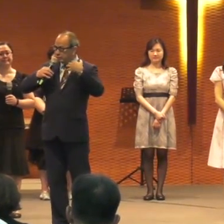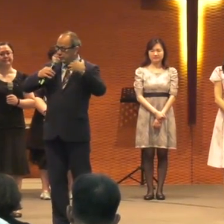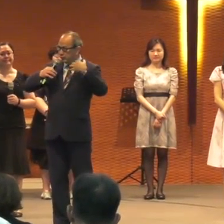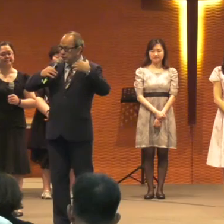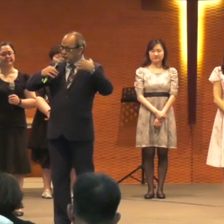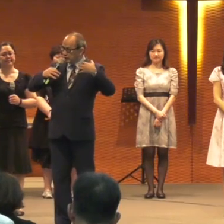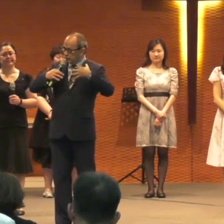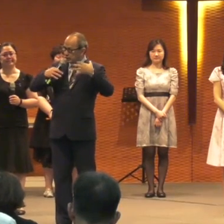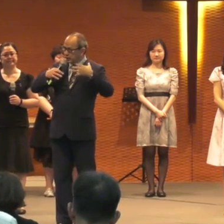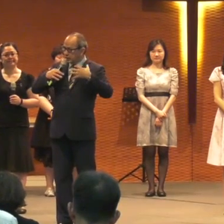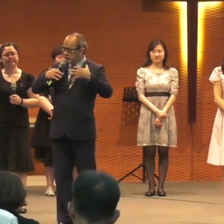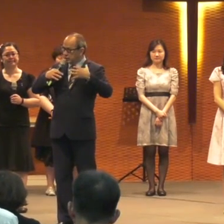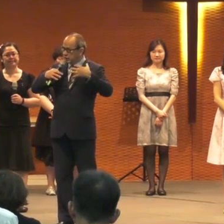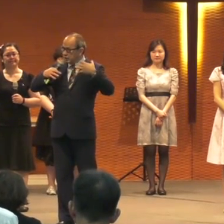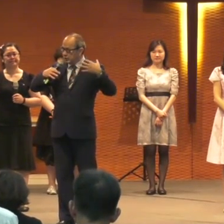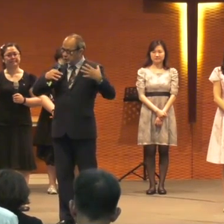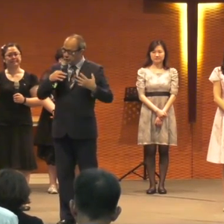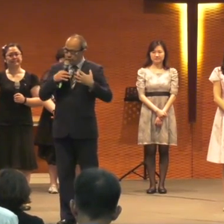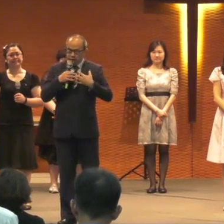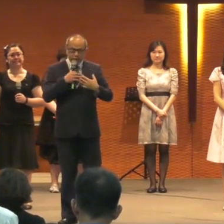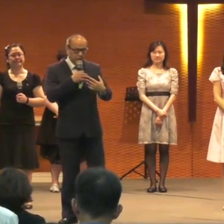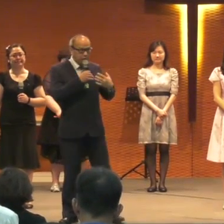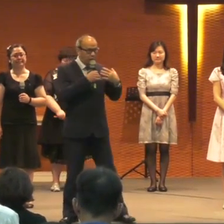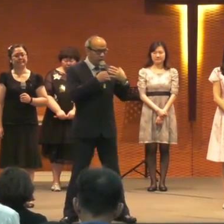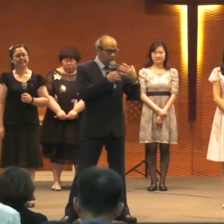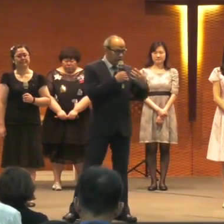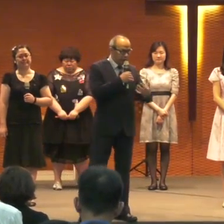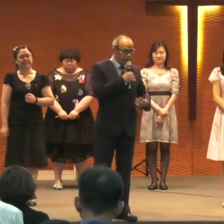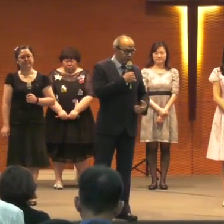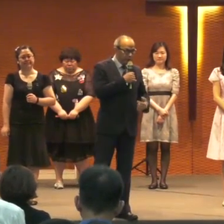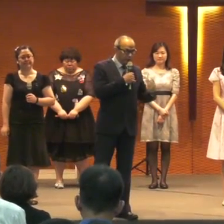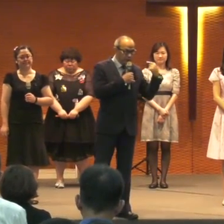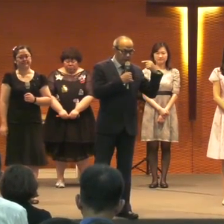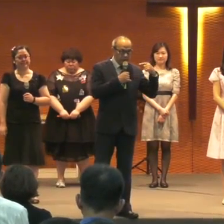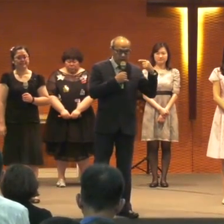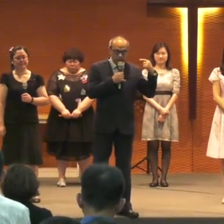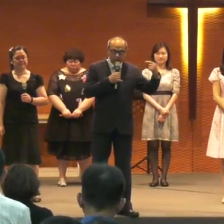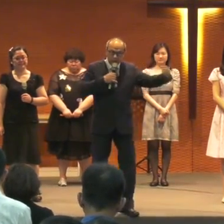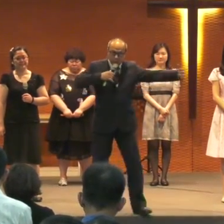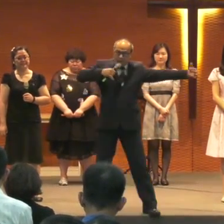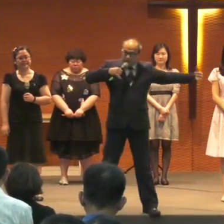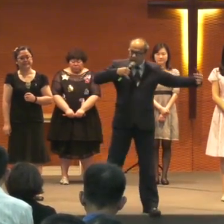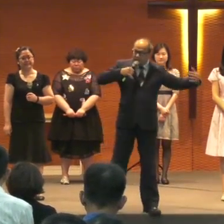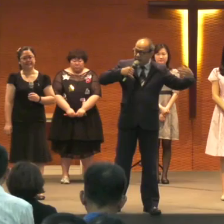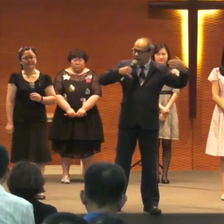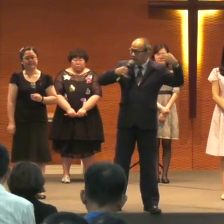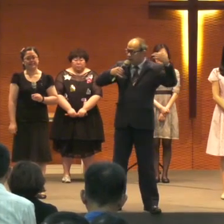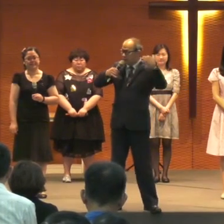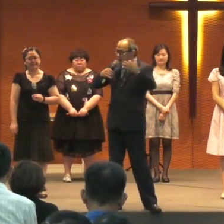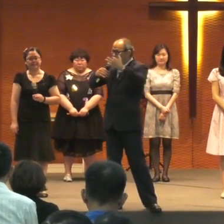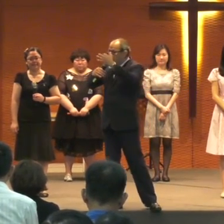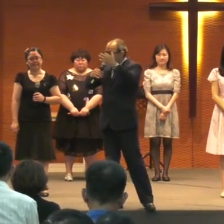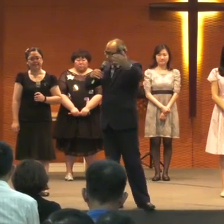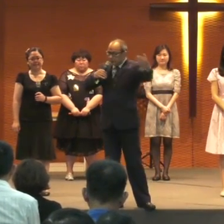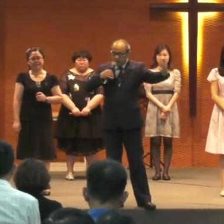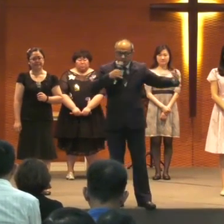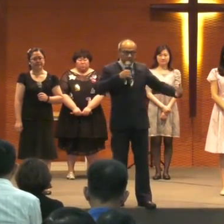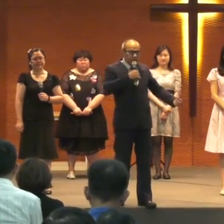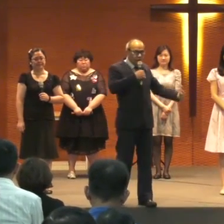皮要连在一起，要成为一个活的人，然后气息要从各地进来，进入到我们当中。我